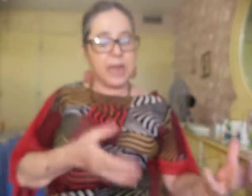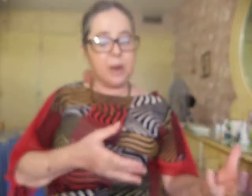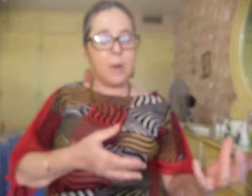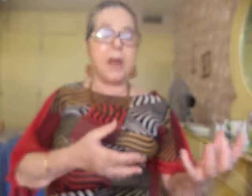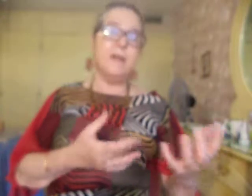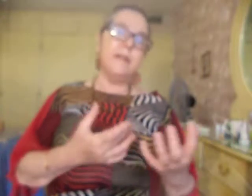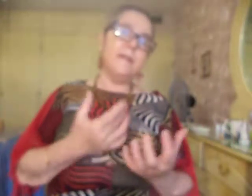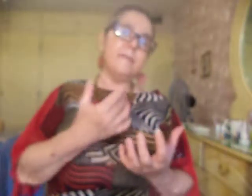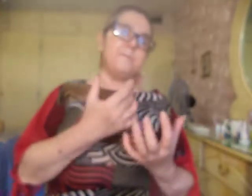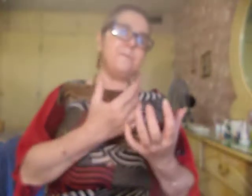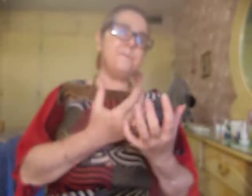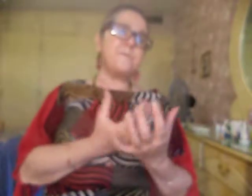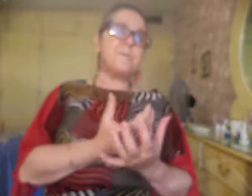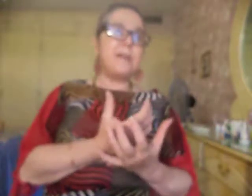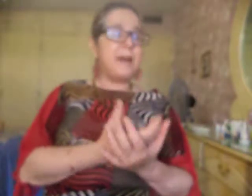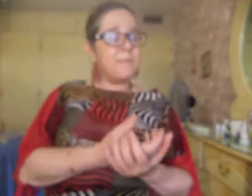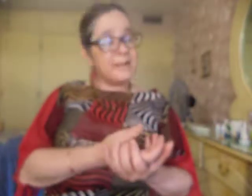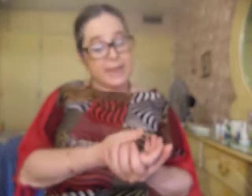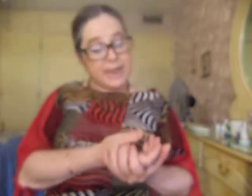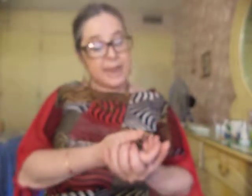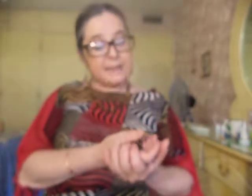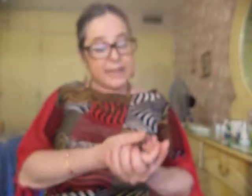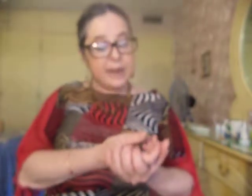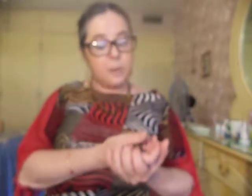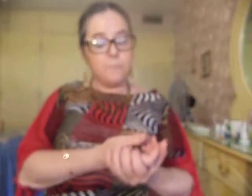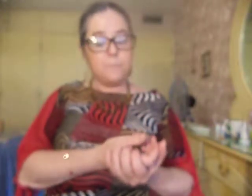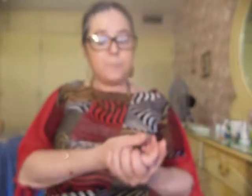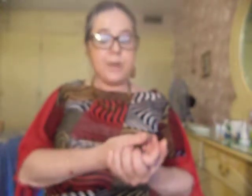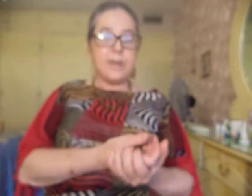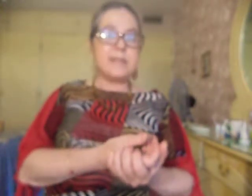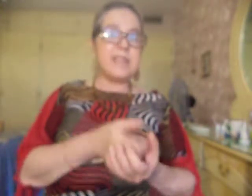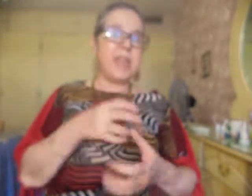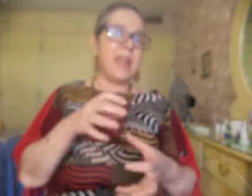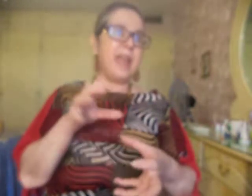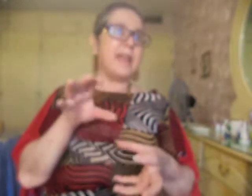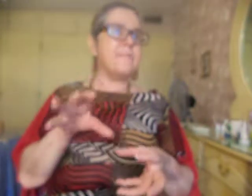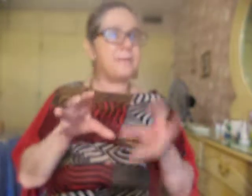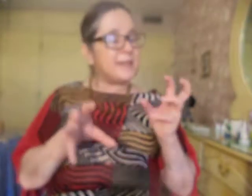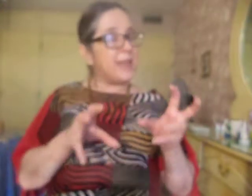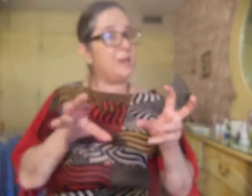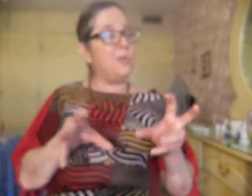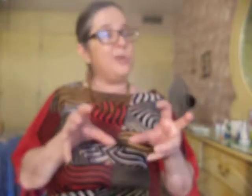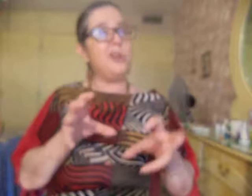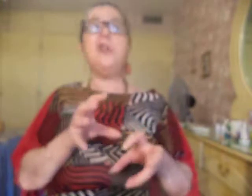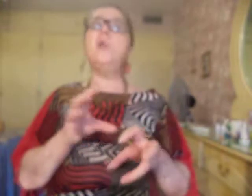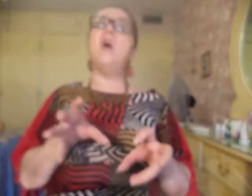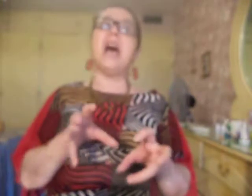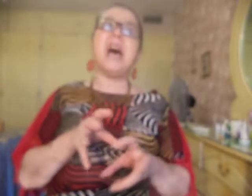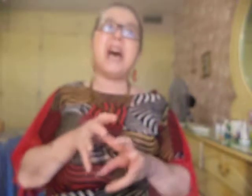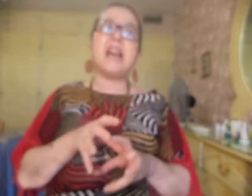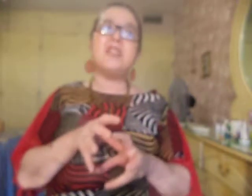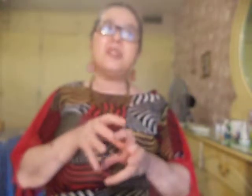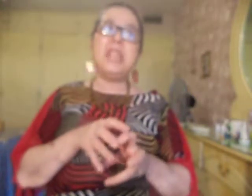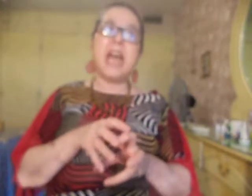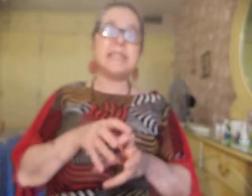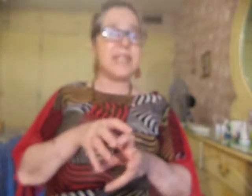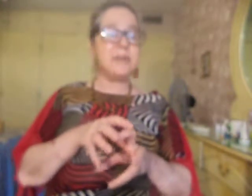agua te va a mantener sano. Si vives en un lugar donde hace